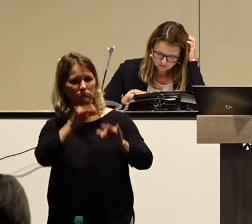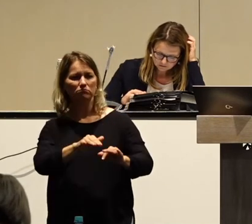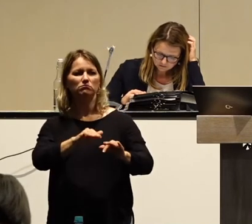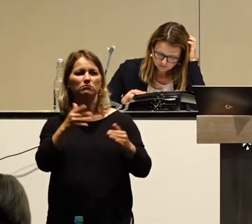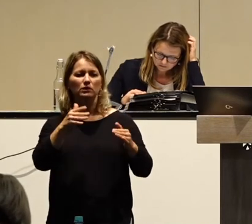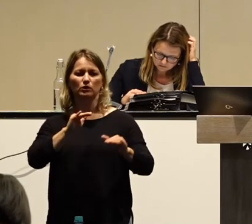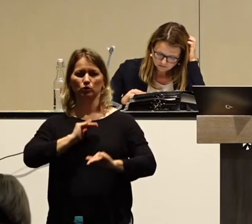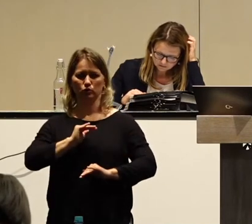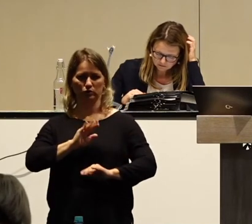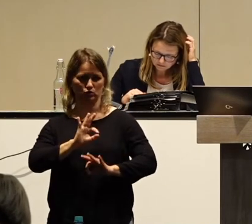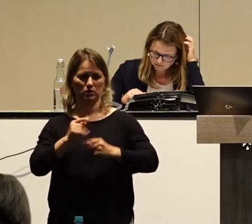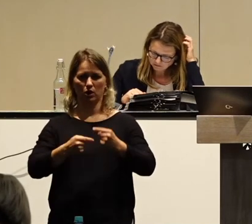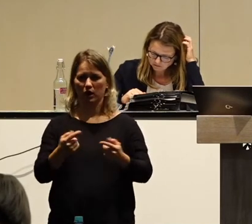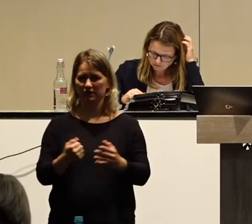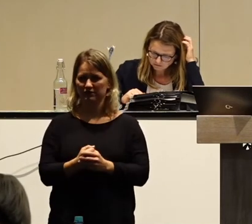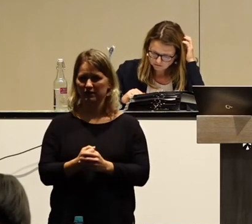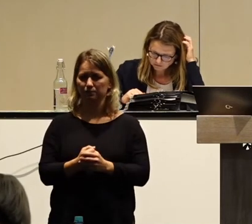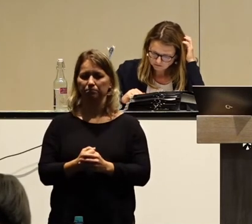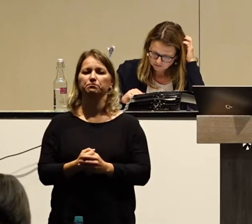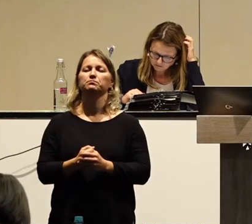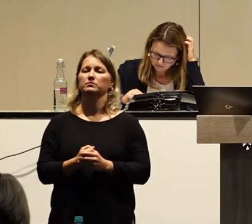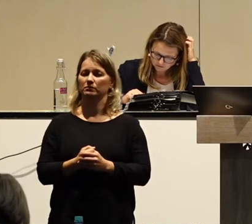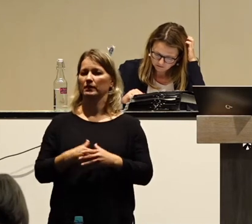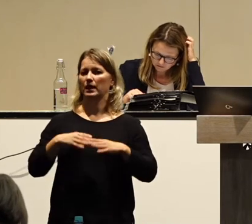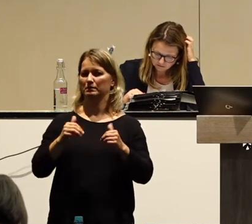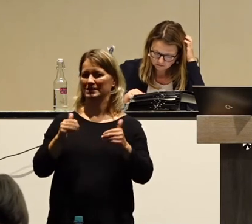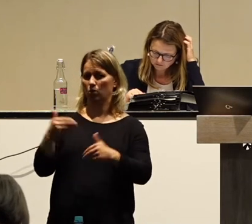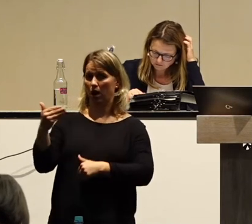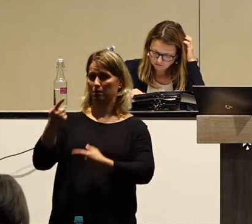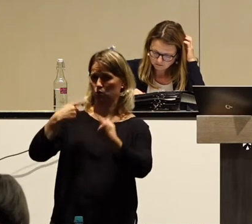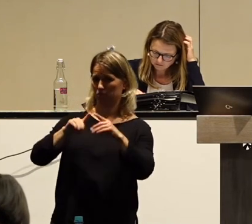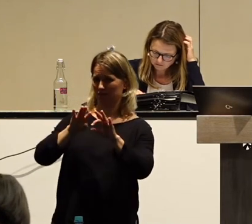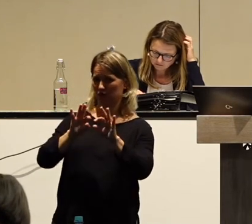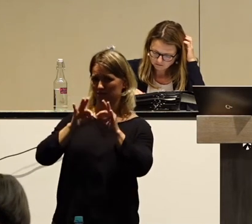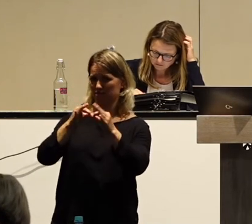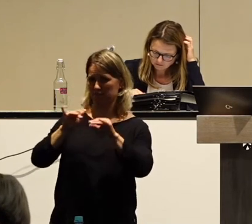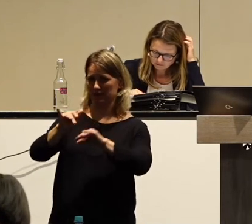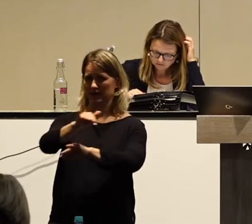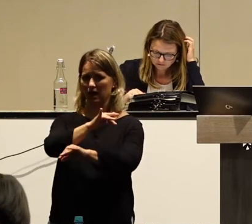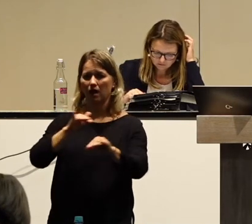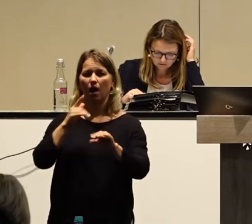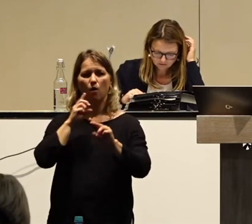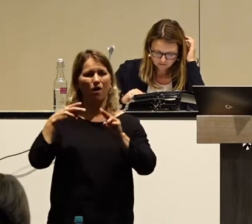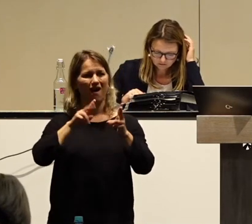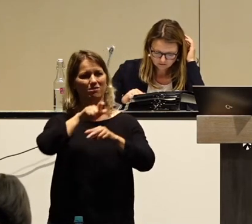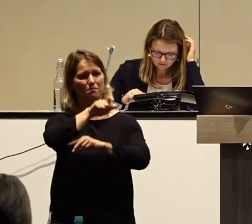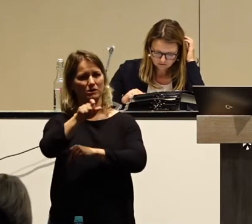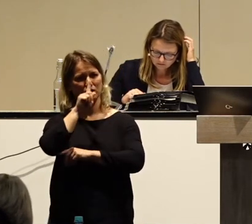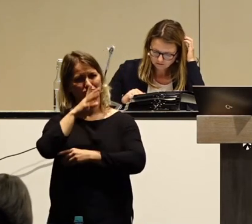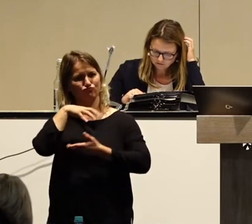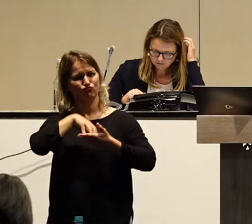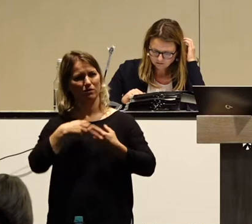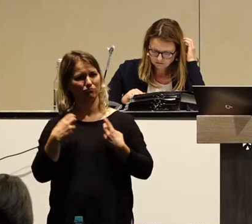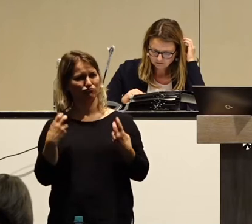ist. Nichtsdestotrotz ist das natürlich eine Zeit, die für viele Familien insbesondere, aber auch viele andere Menschen in unserer Stadt, in unserem